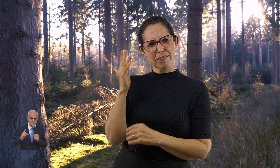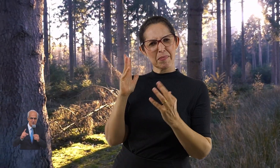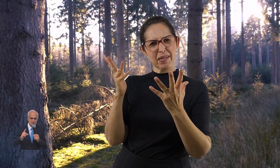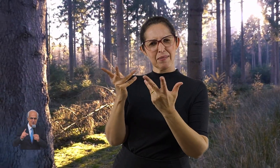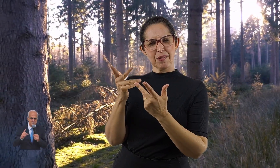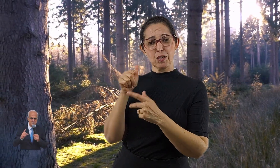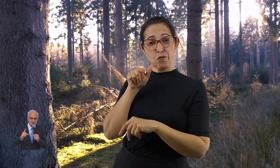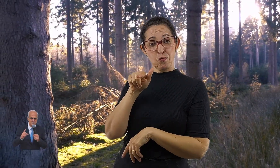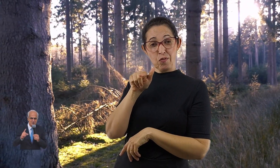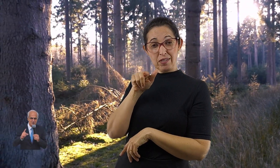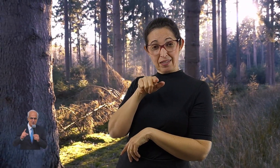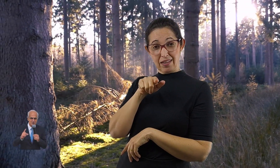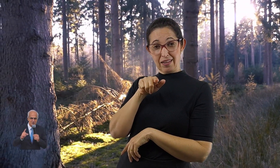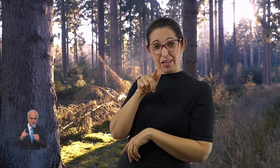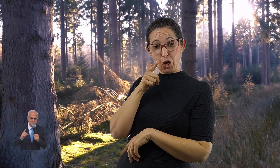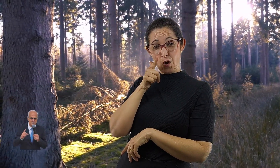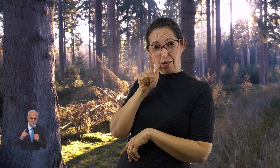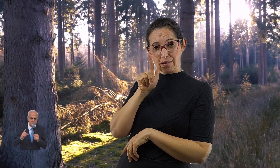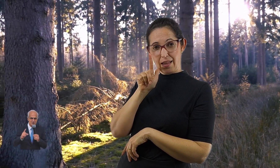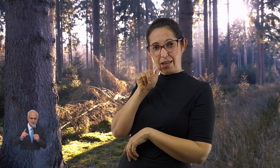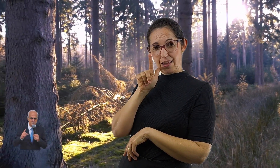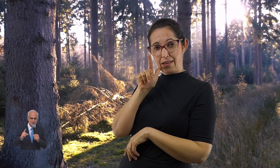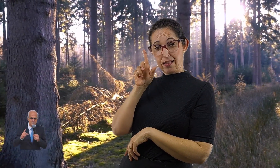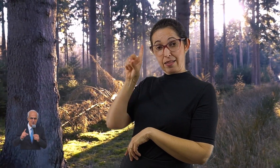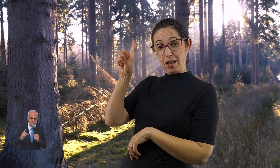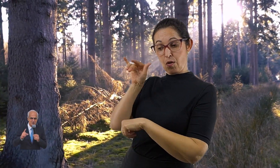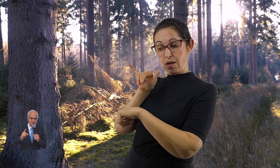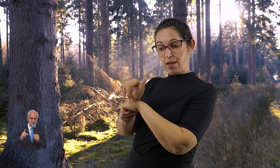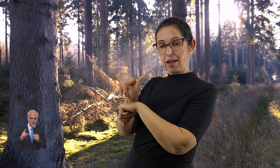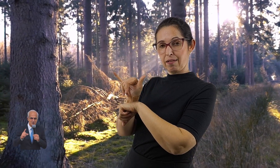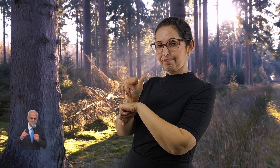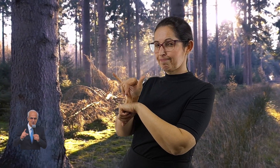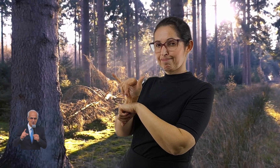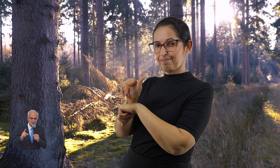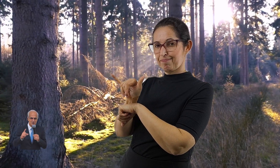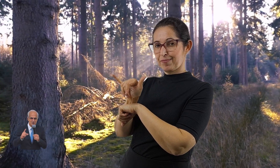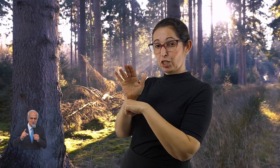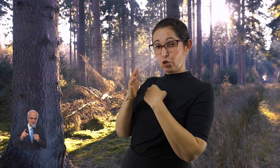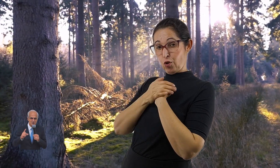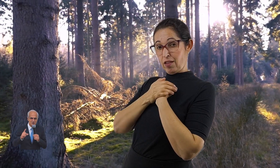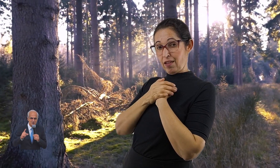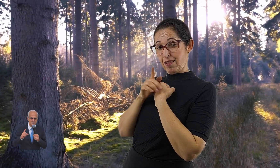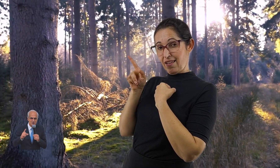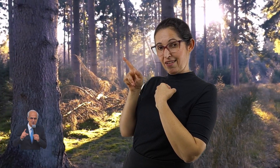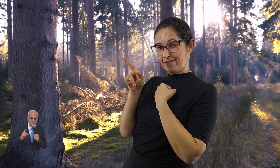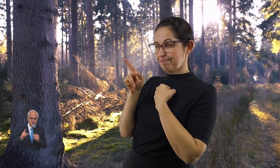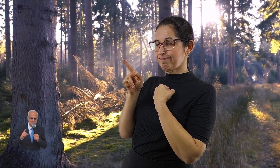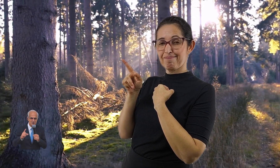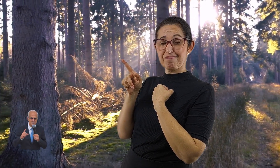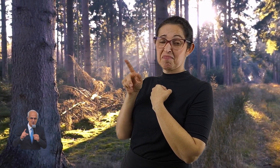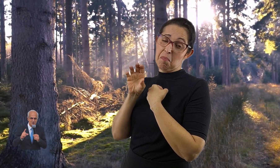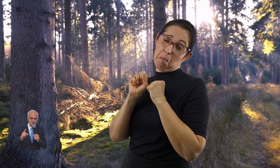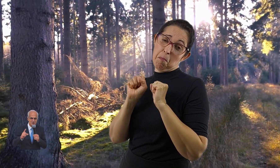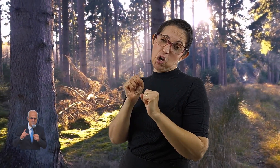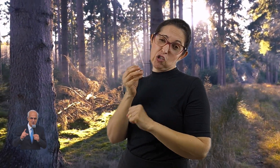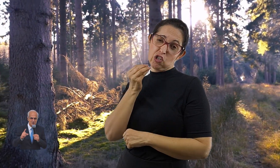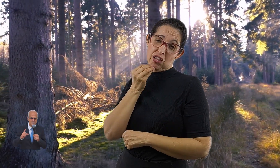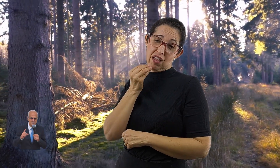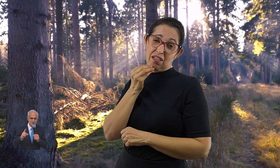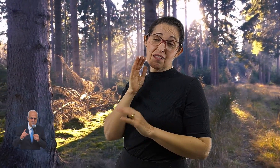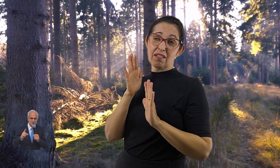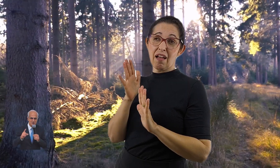não pode enganar a Deus. Você não pode se esconder de Deus. Você pode tentar, mas você não